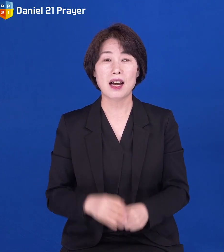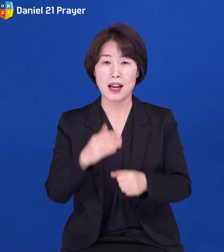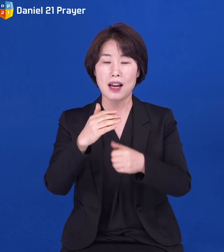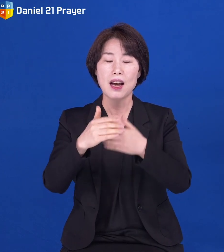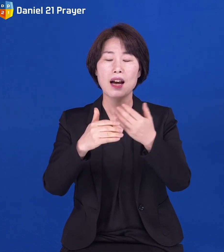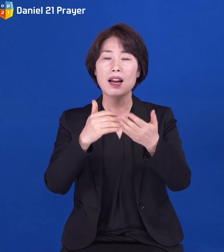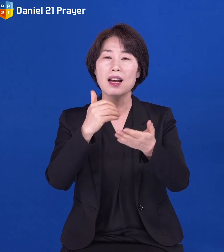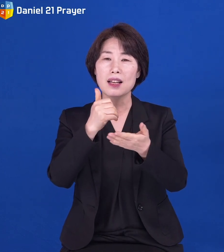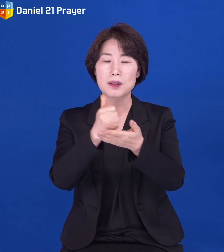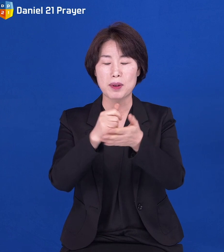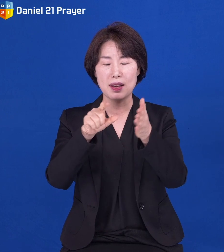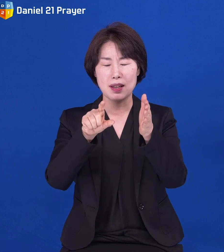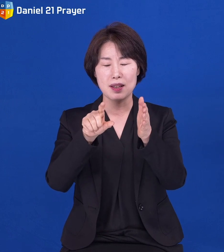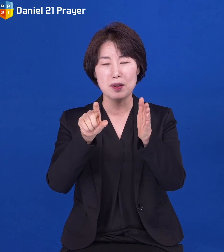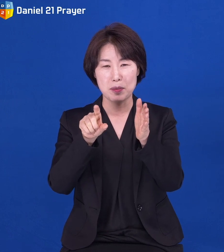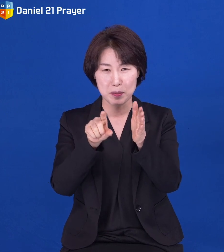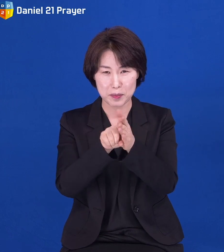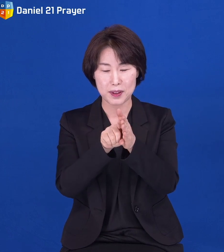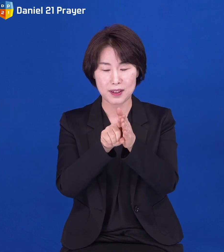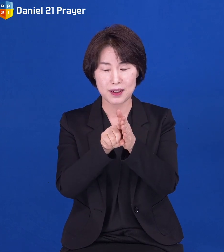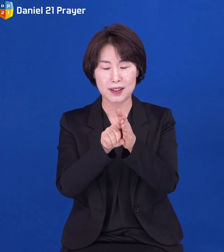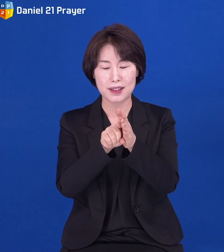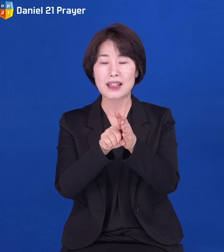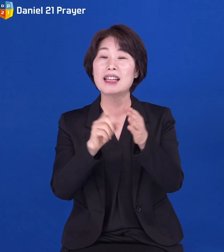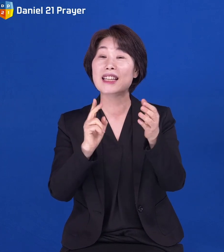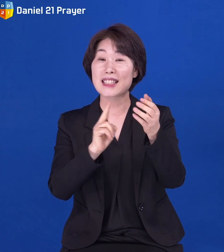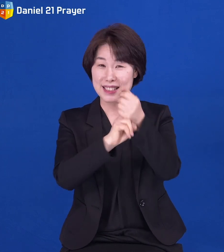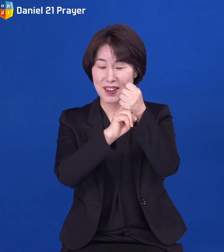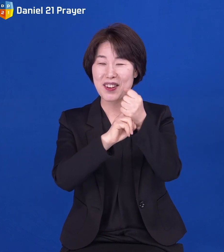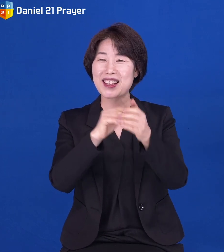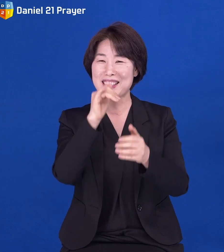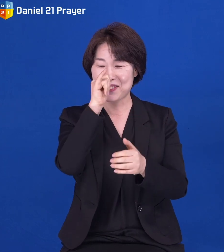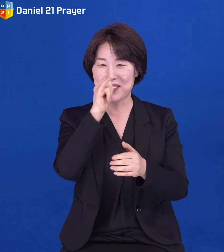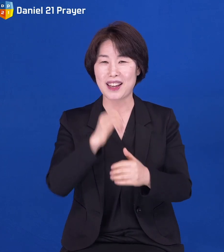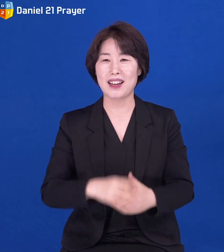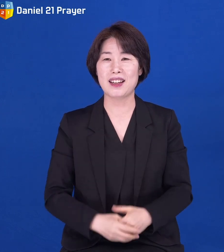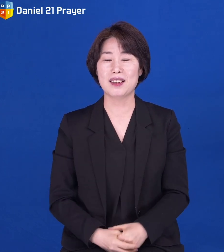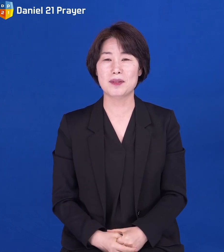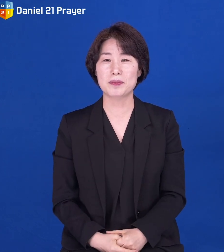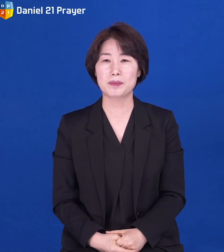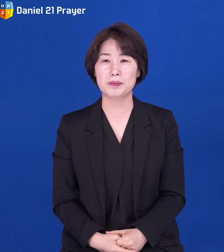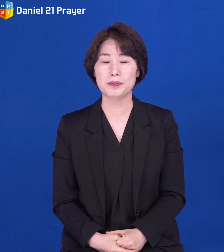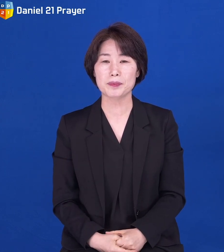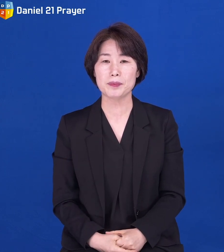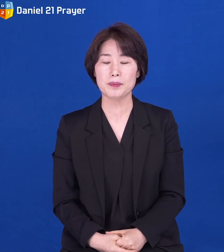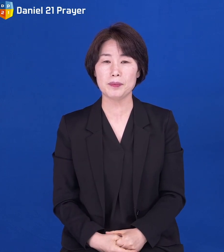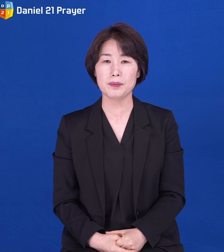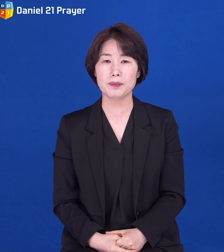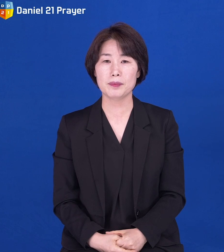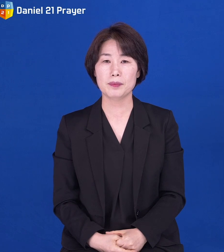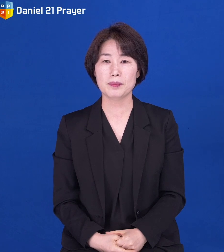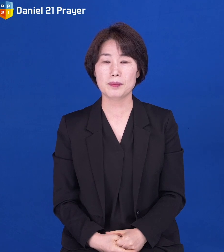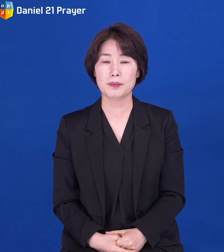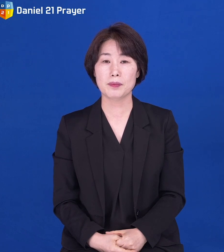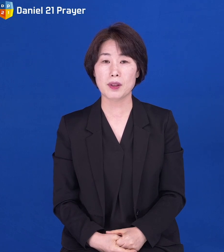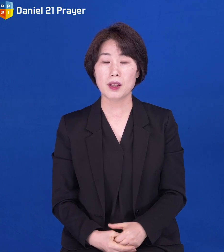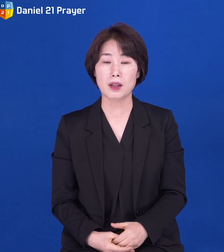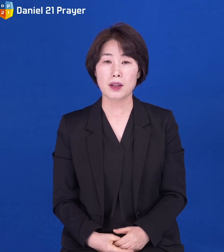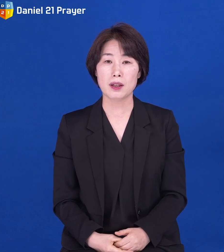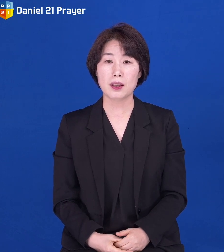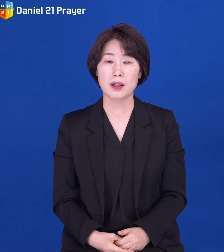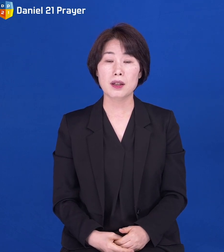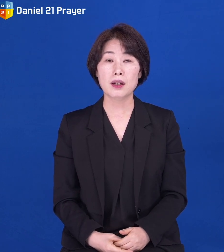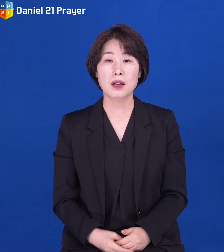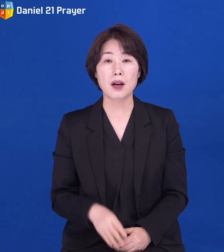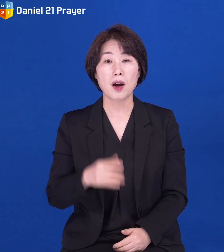수밖에 없는 그게 이제 저의 어떤 기적의 스토리 때문에가 아닐까 이런 생각도 돼요. 그러다 보니까 이제 저희는 막 엄마의